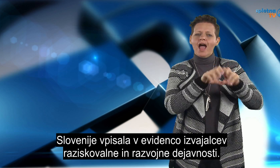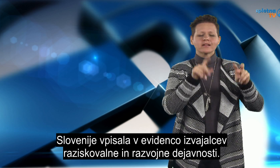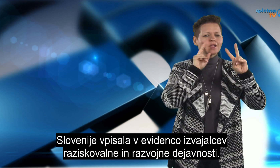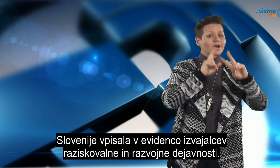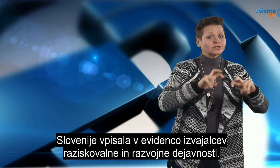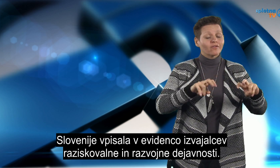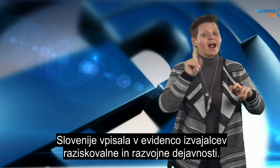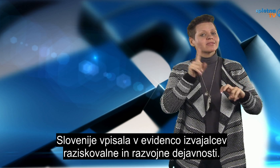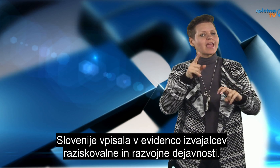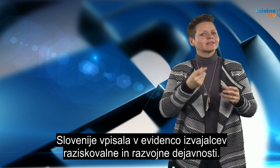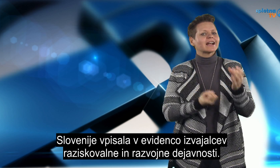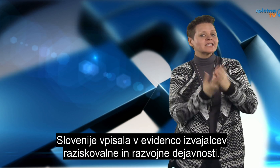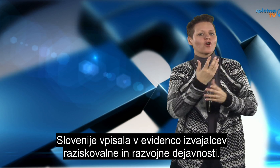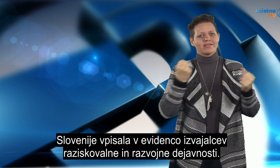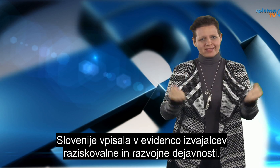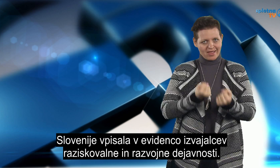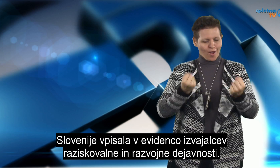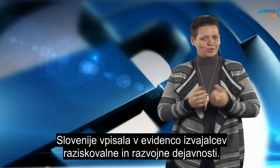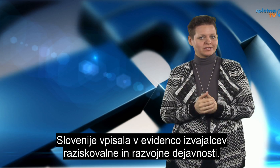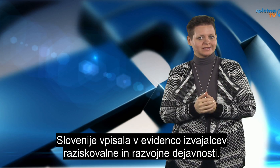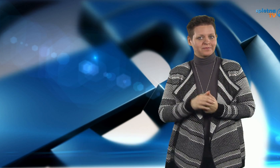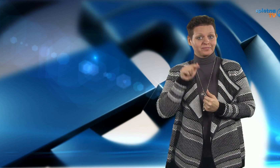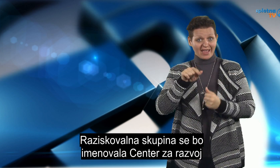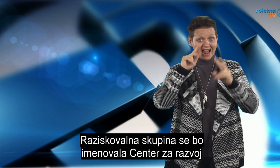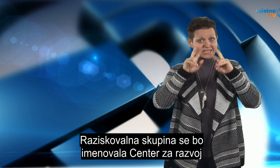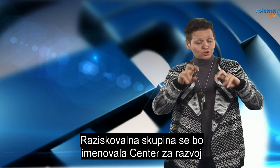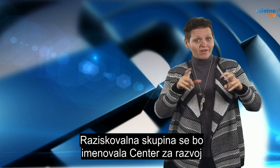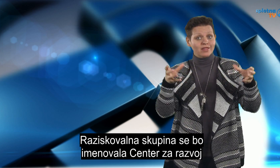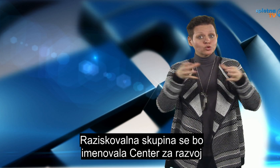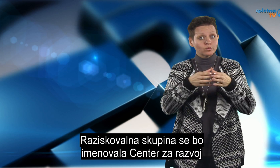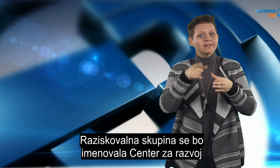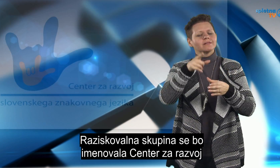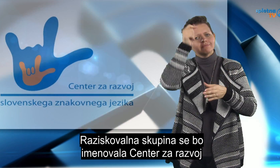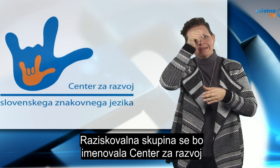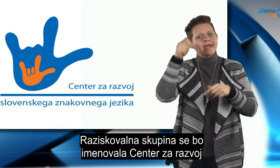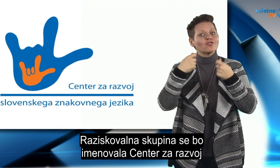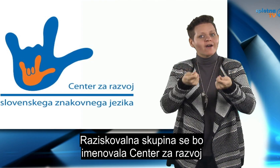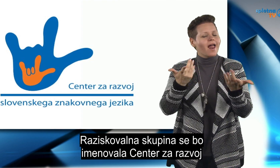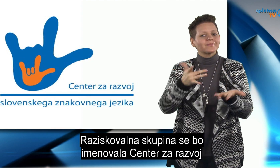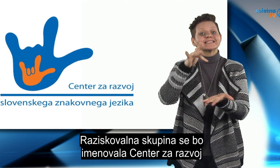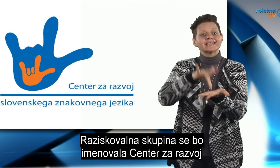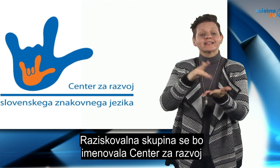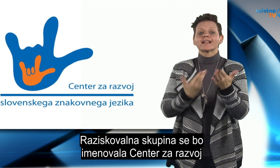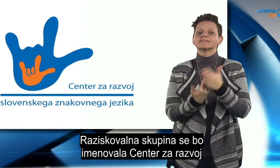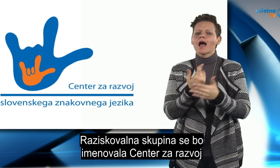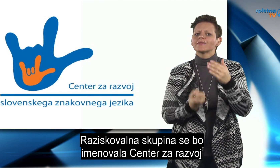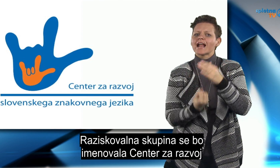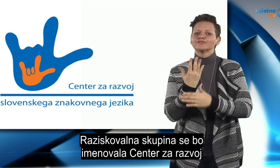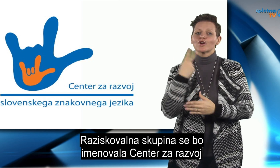v evidenco izvajalcev raziskovalne in razvojne dejavnosti. Raziskovalna skupina se bo imenovala Center